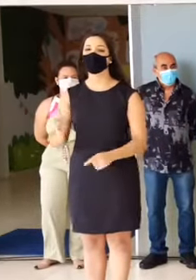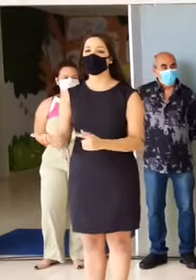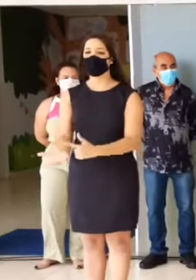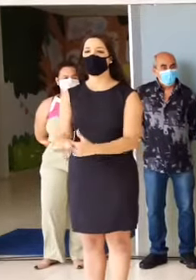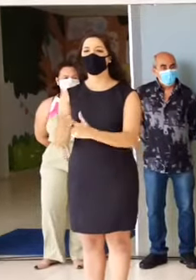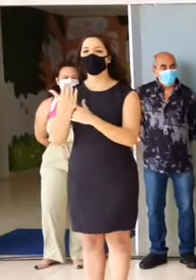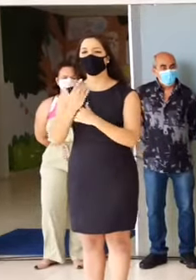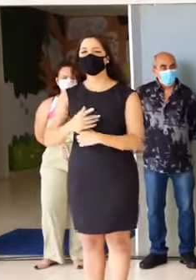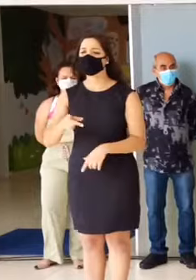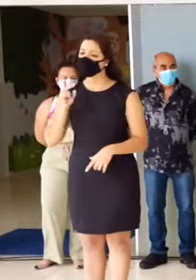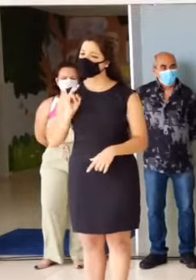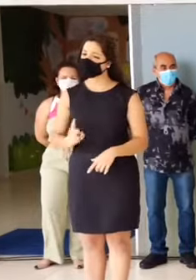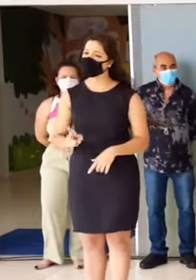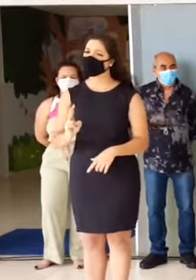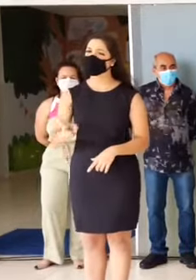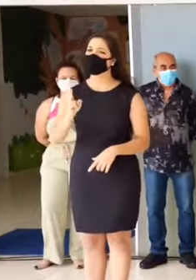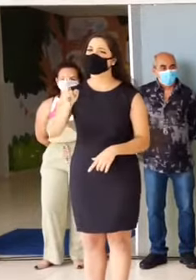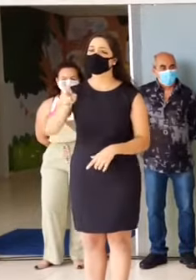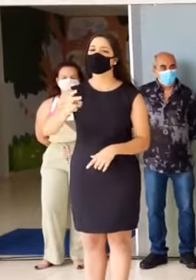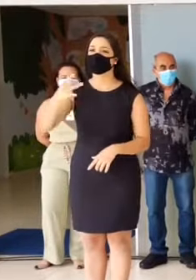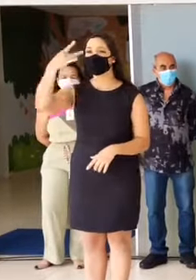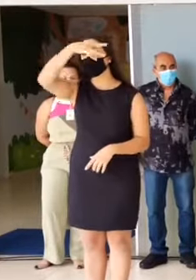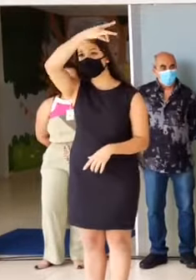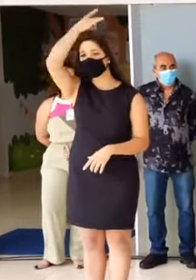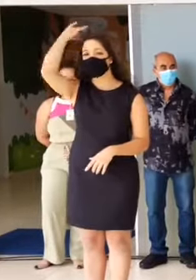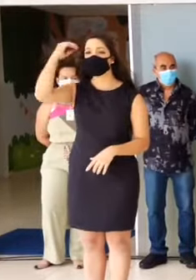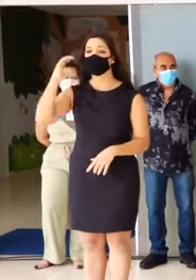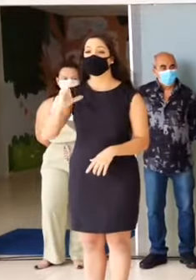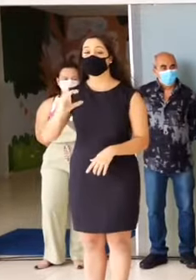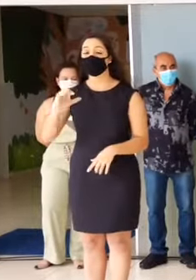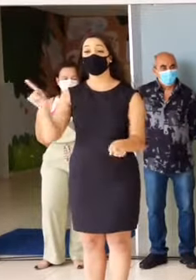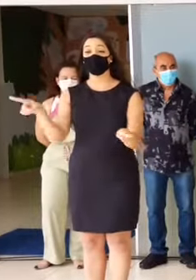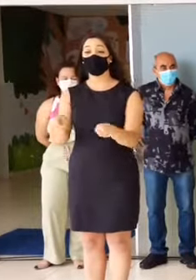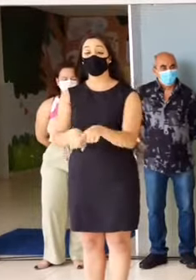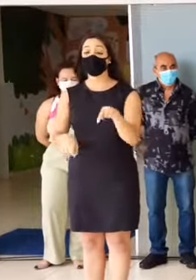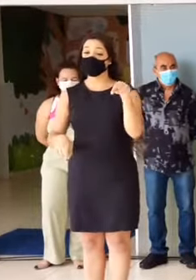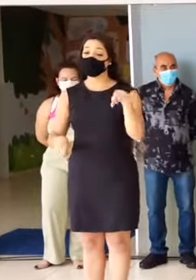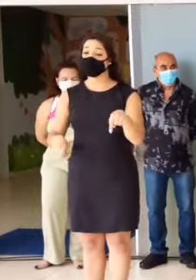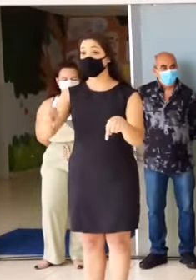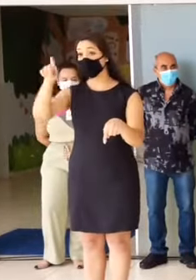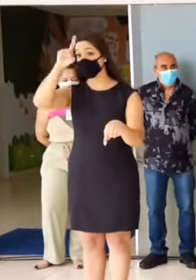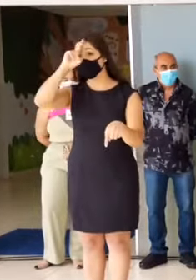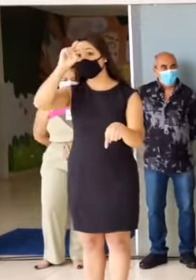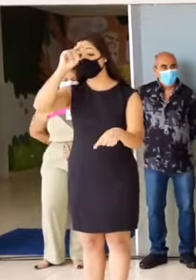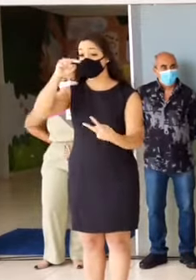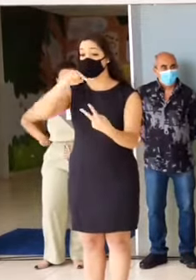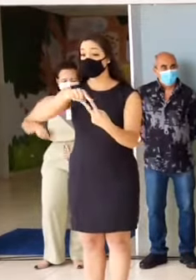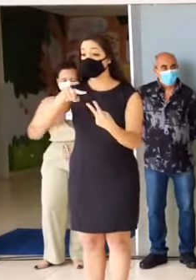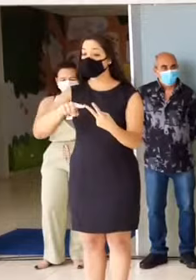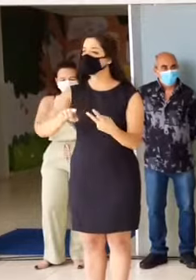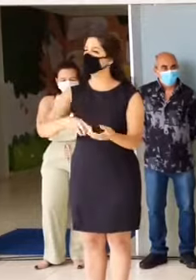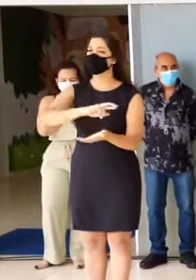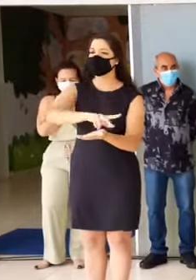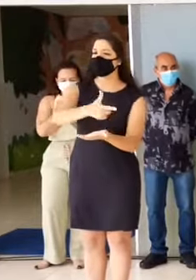colaborado tanto na implantação do Santa Catarina como nesta obra e outras obras da cidade de Uberlândia.